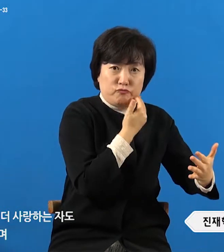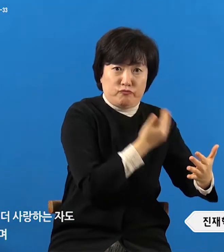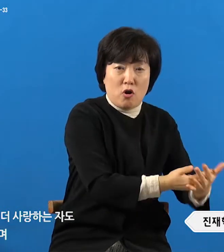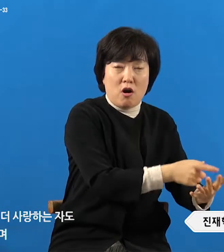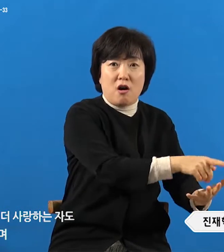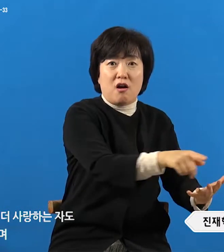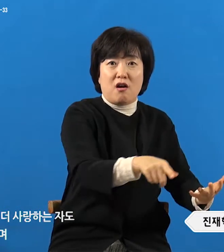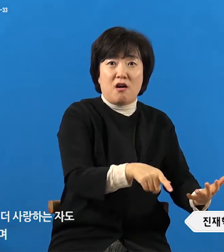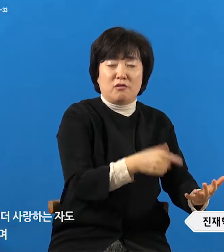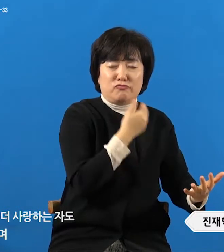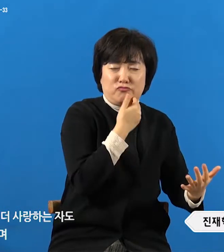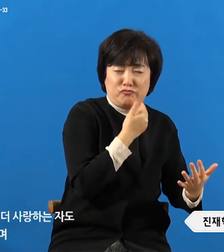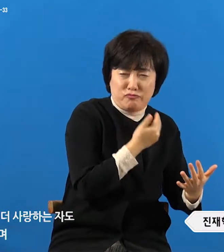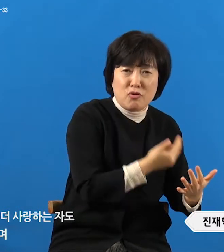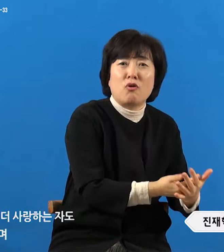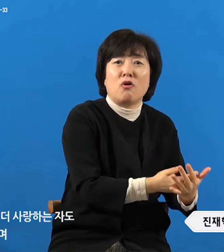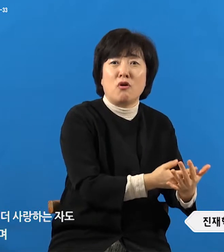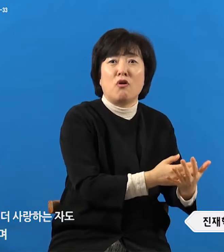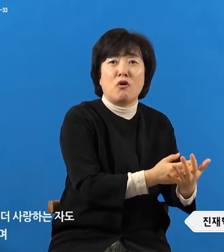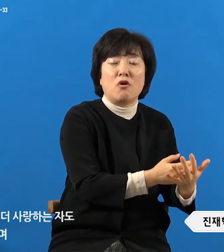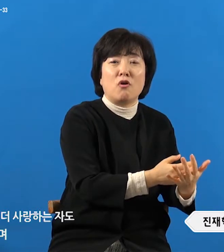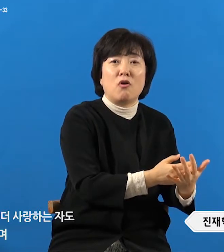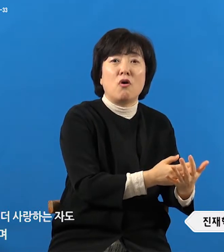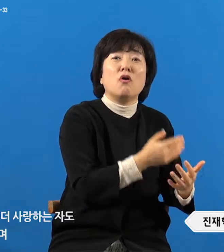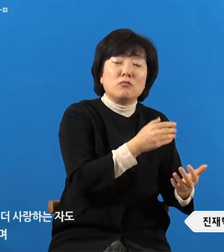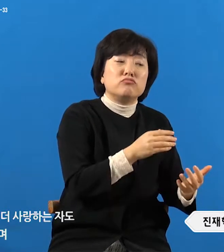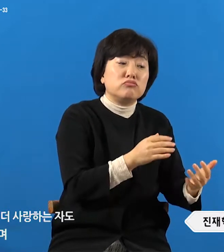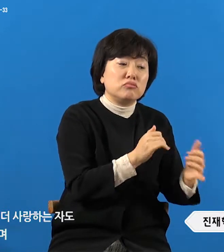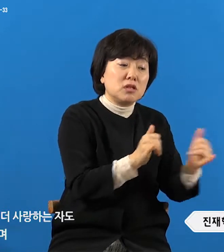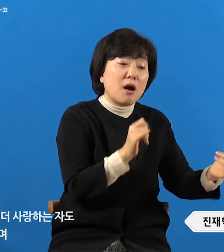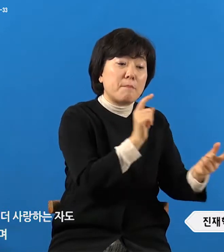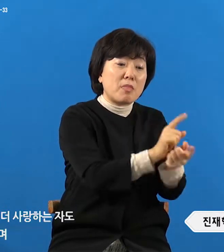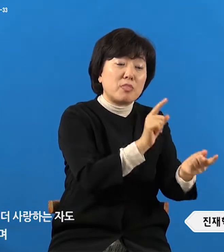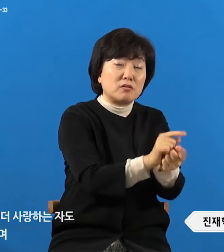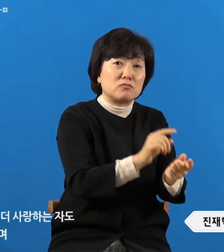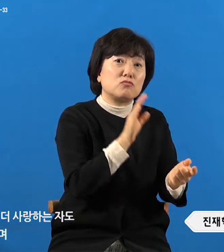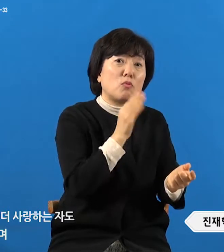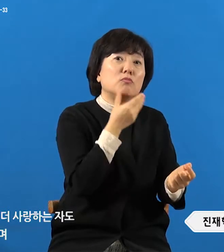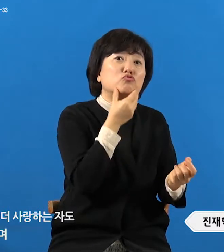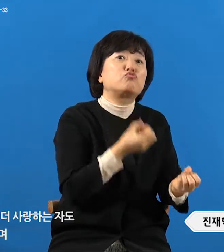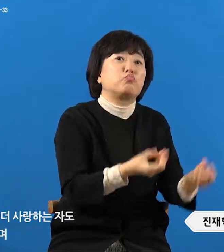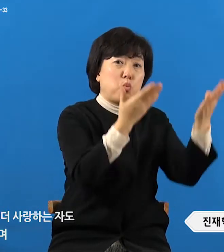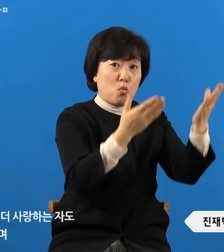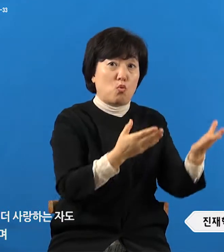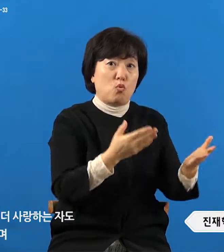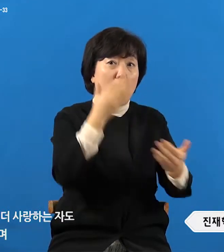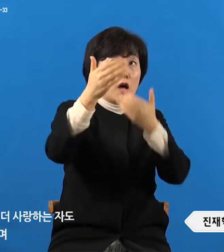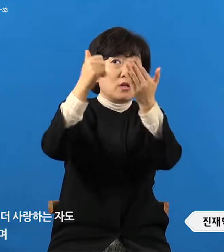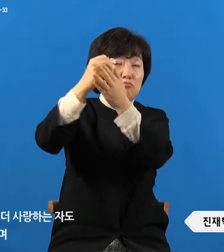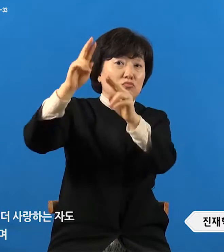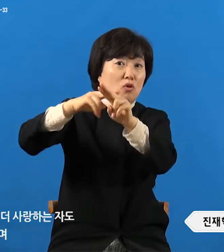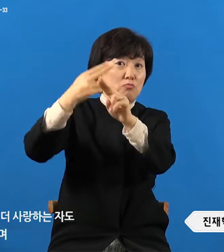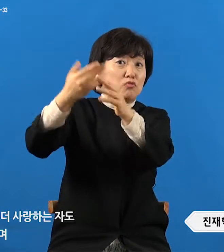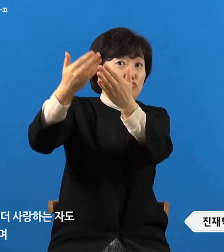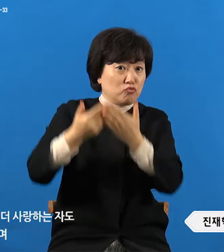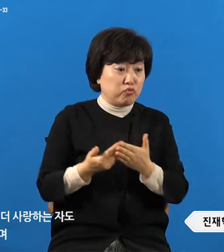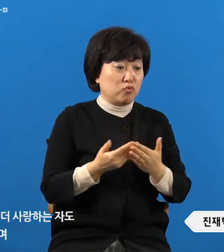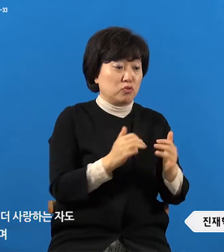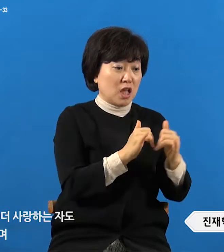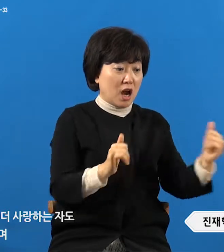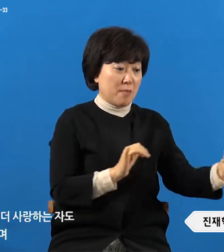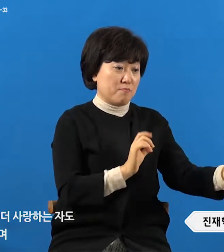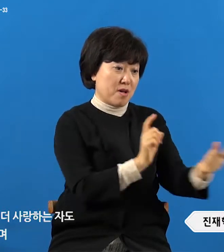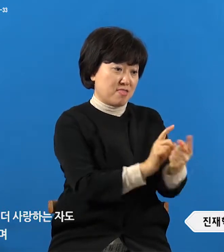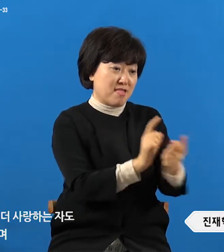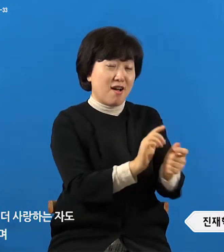가정입니다. 중요한 관계입니다. 그것은 하나님의 축복입니다. 하나님의 선물입니다. 그것을 통해서 힘을 얻습니다.